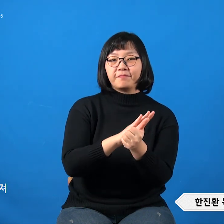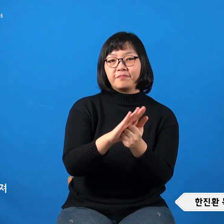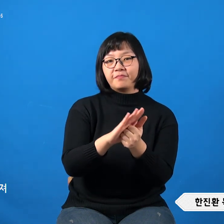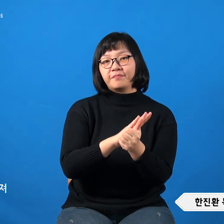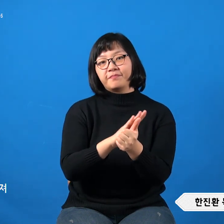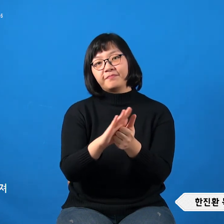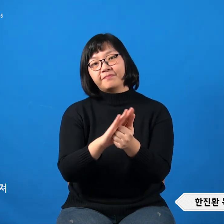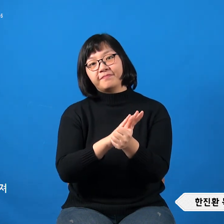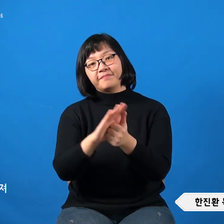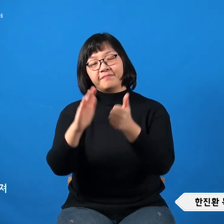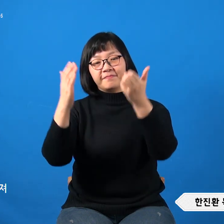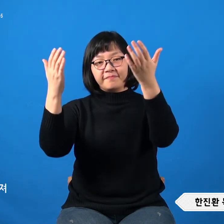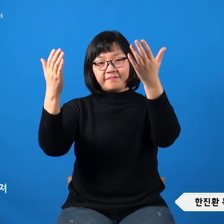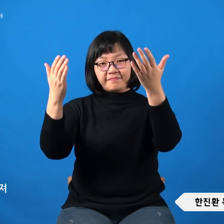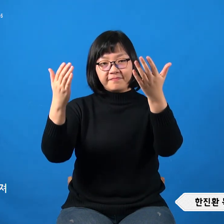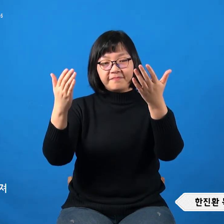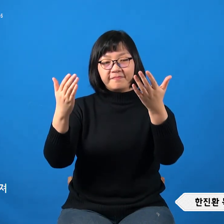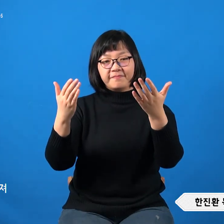위로해